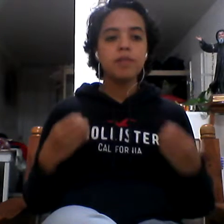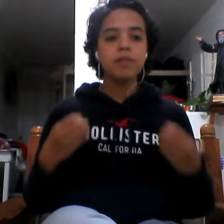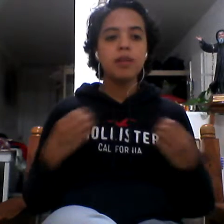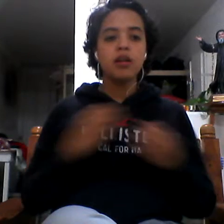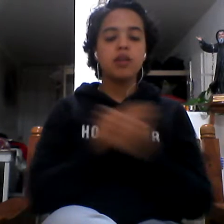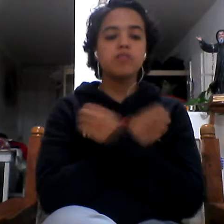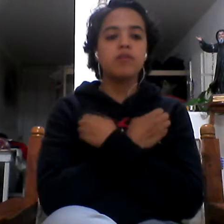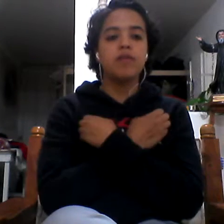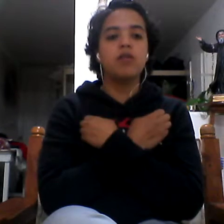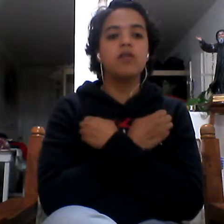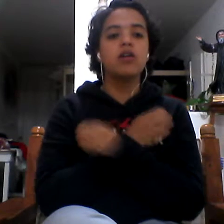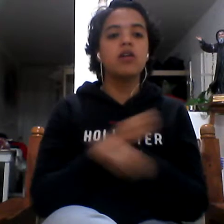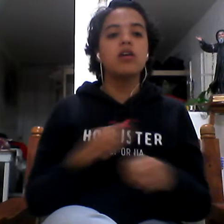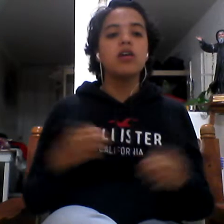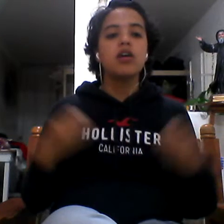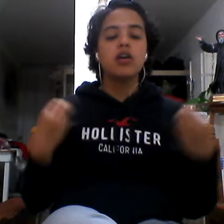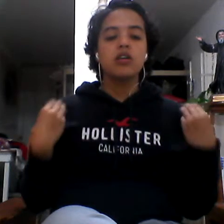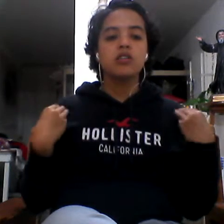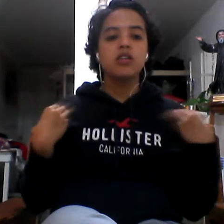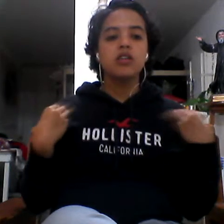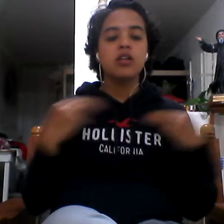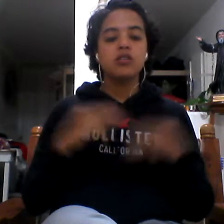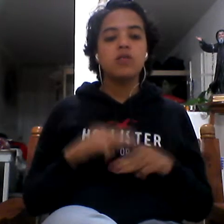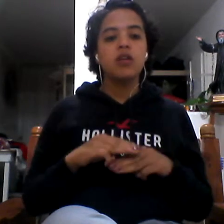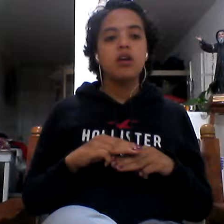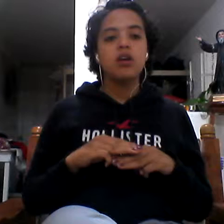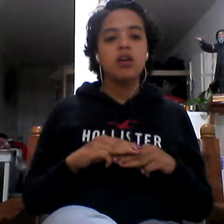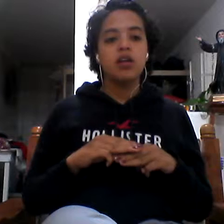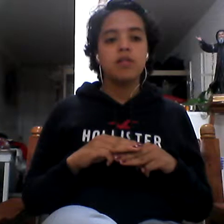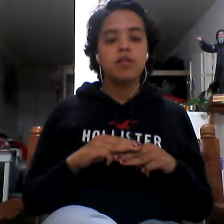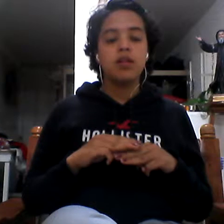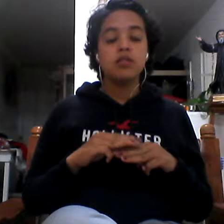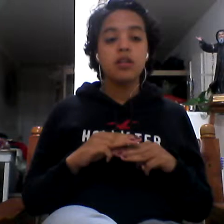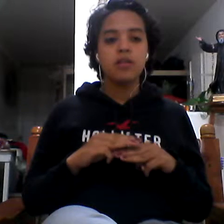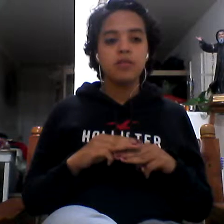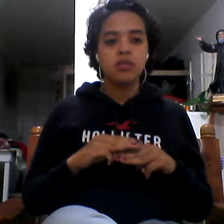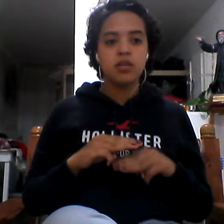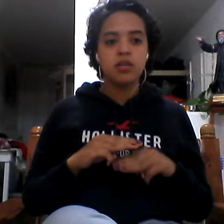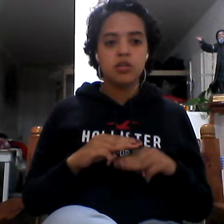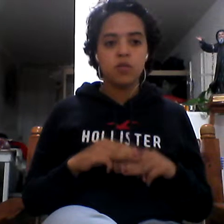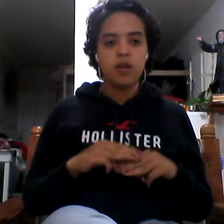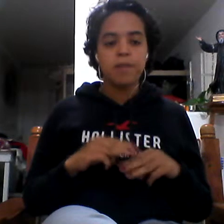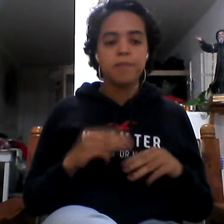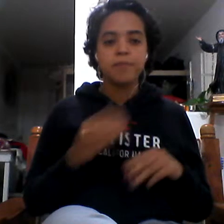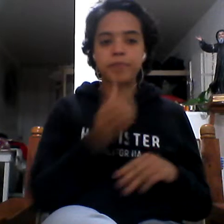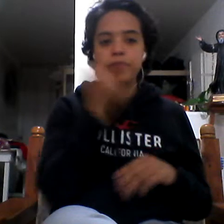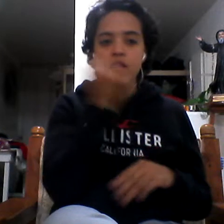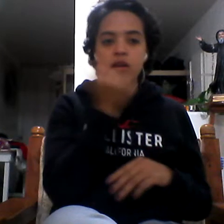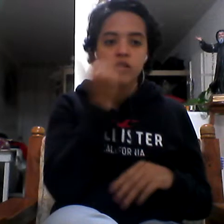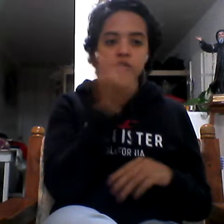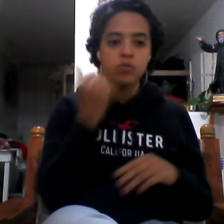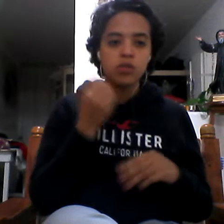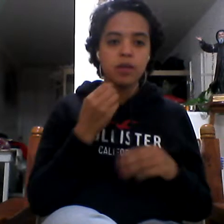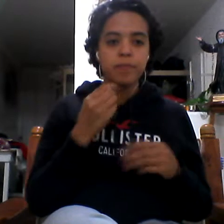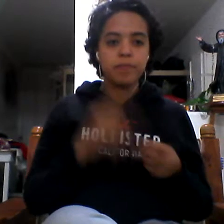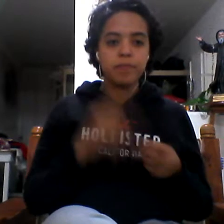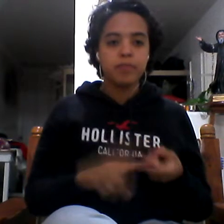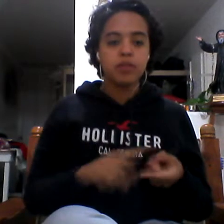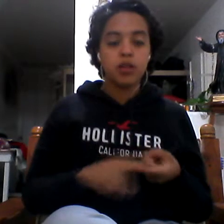tema del que vamos a hablar hoy es de la escuela, desde la diversidad de la escuela. Se busca que